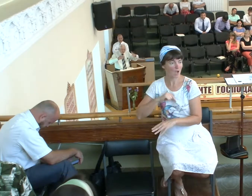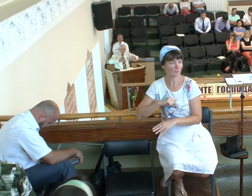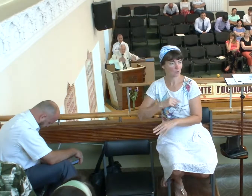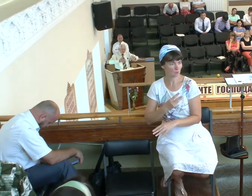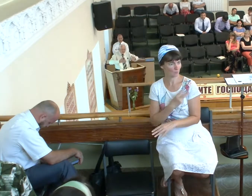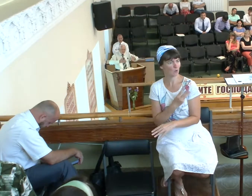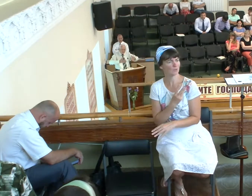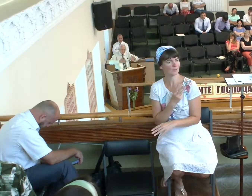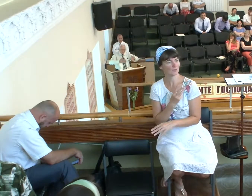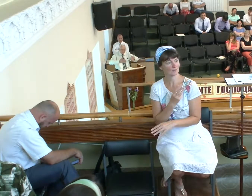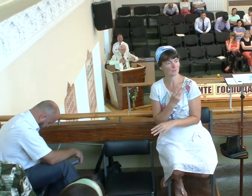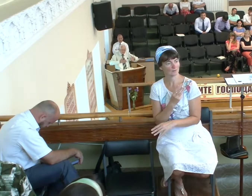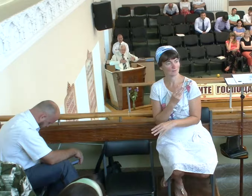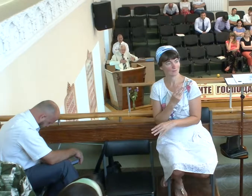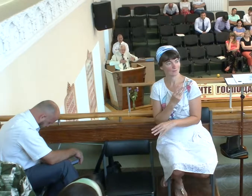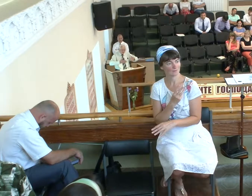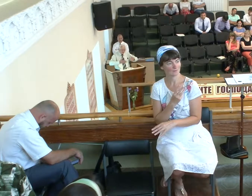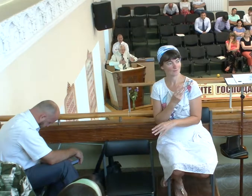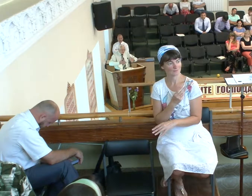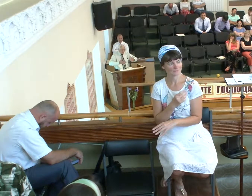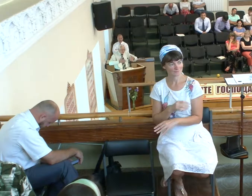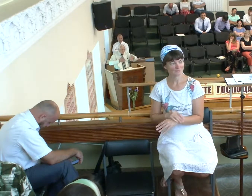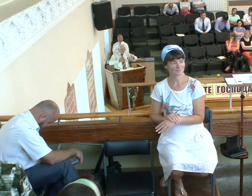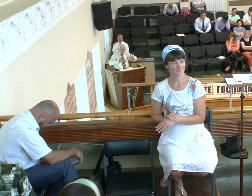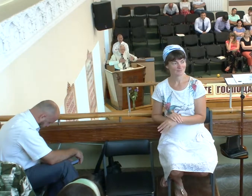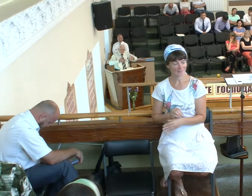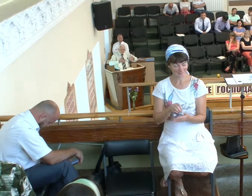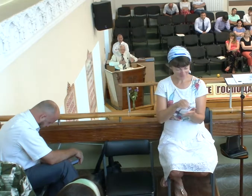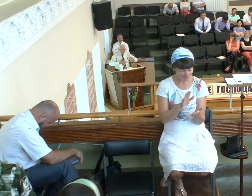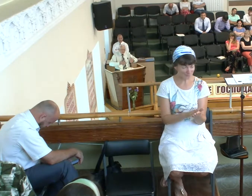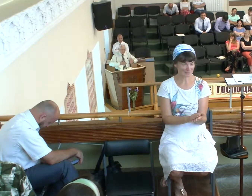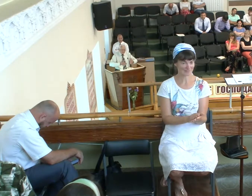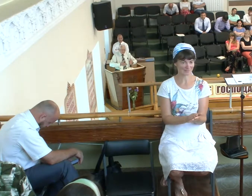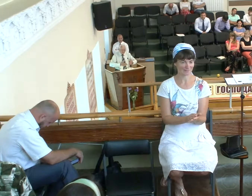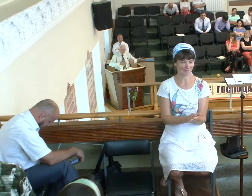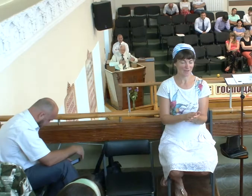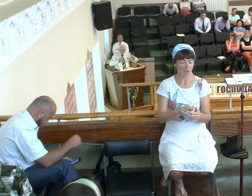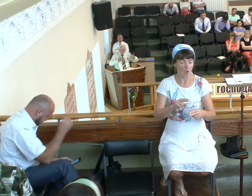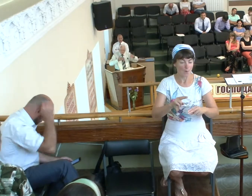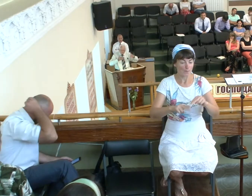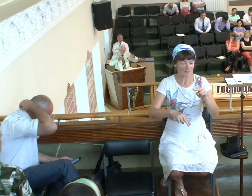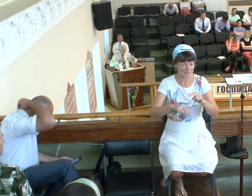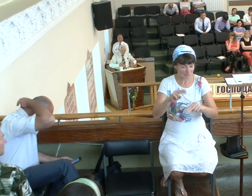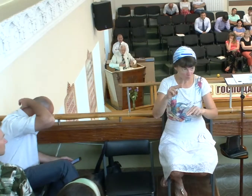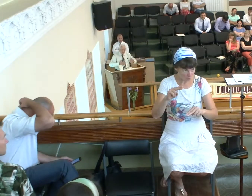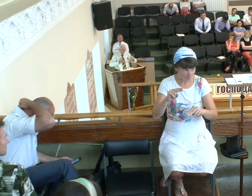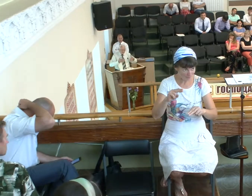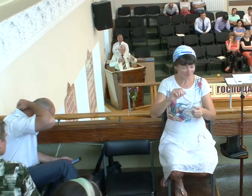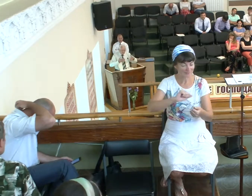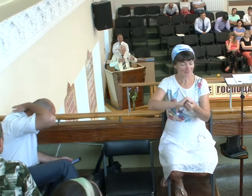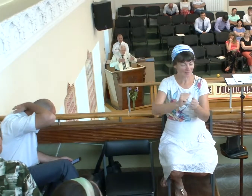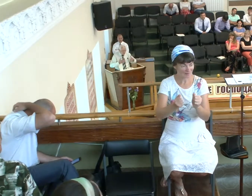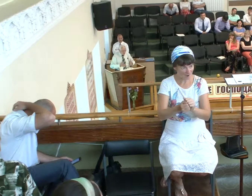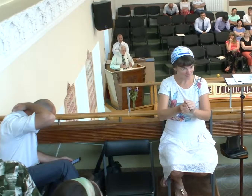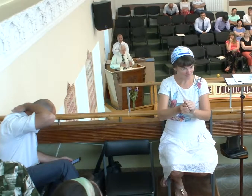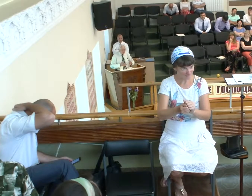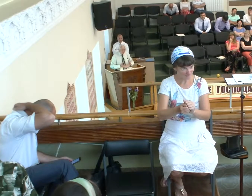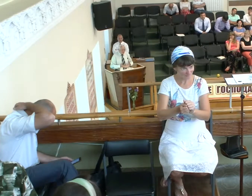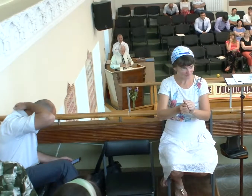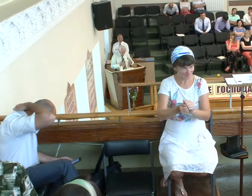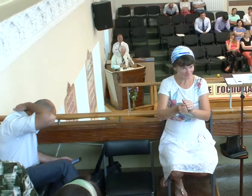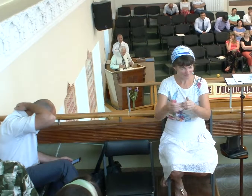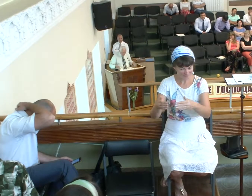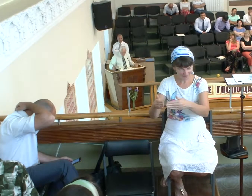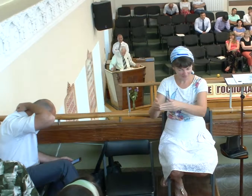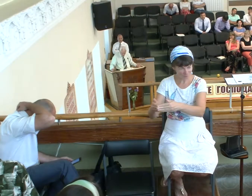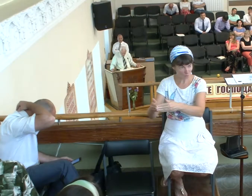стоит здание и не пошатнется. Оно не упадет, потому что на камне, на краеугольном